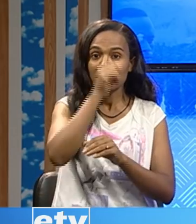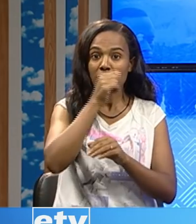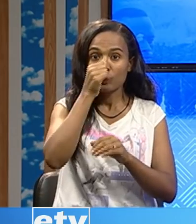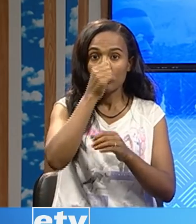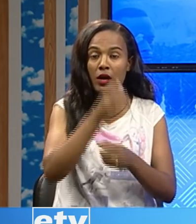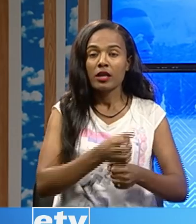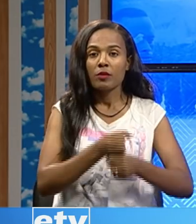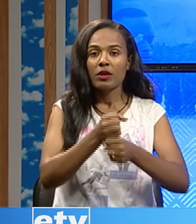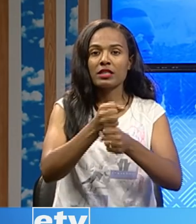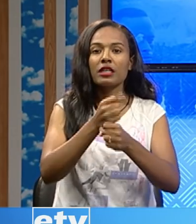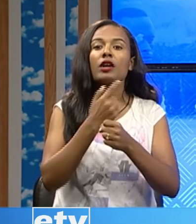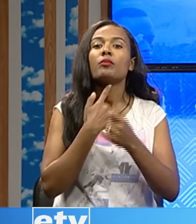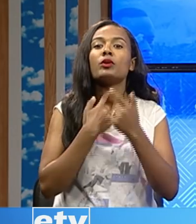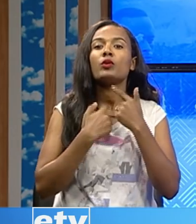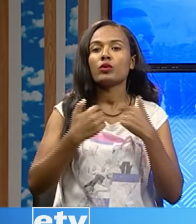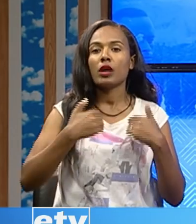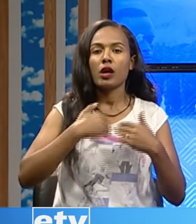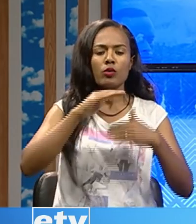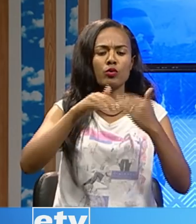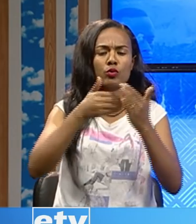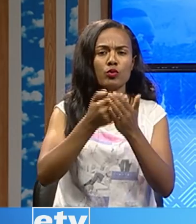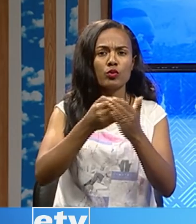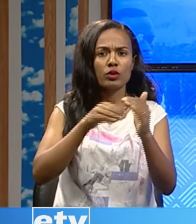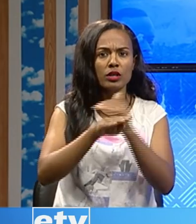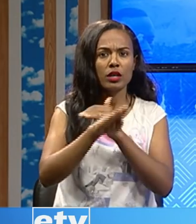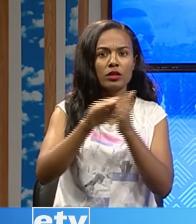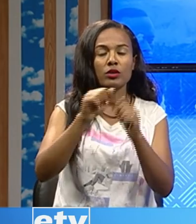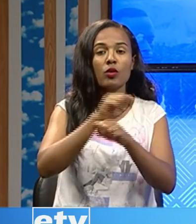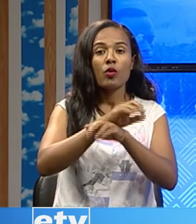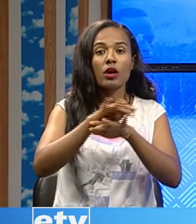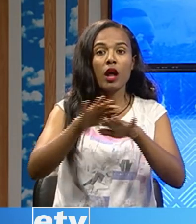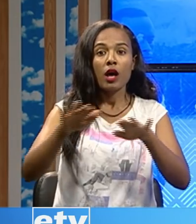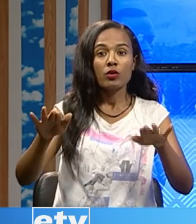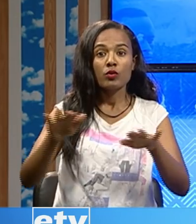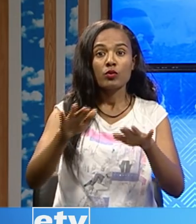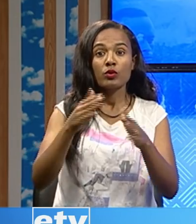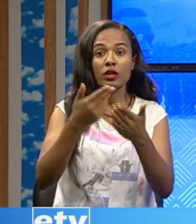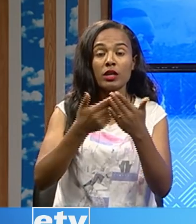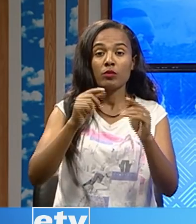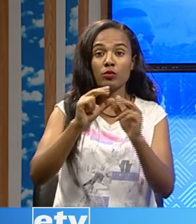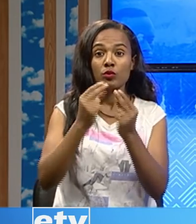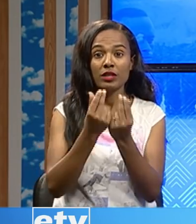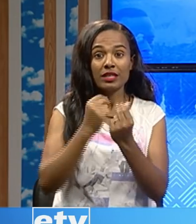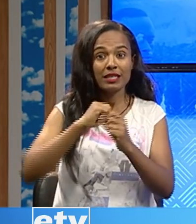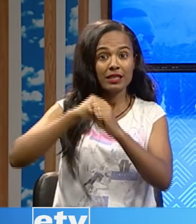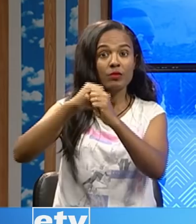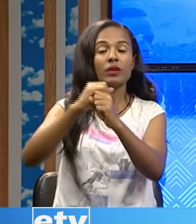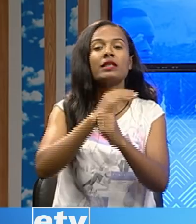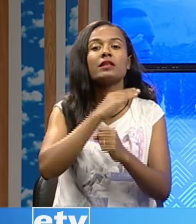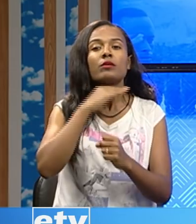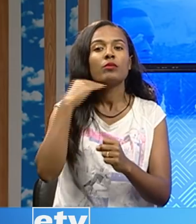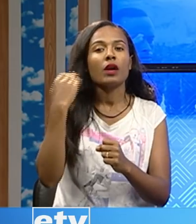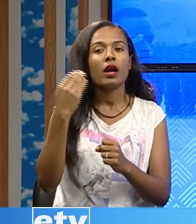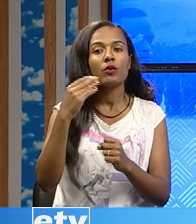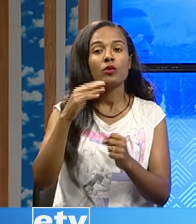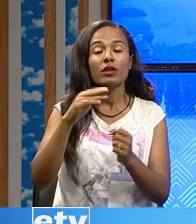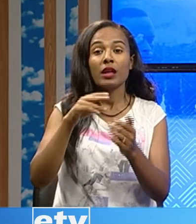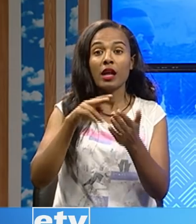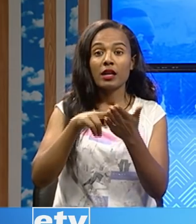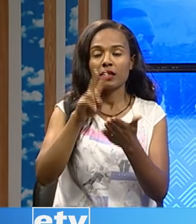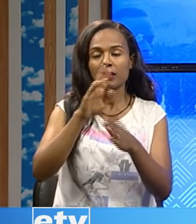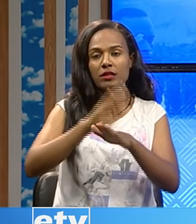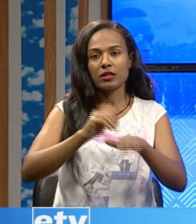የማስረከብ ምኞት ያለው ሁሉ እንዲከት፣ ወራሪውን የሽፍታ ቡድን እንዲመክት፣ እምቢኛለውን እንዲያነክት